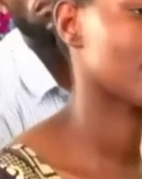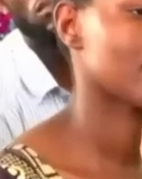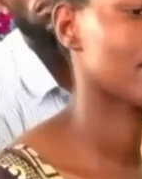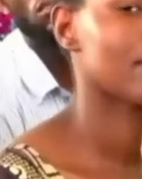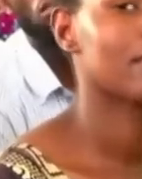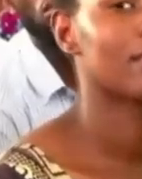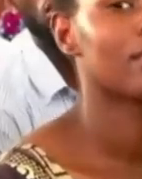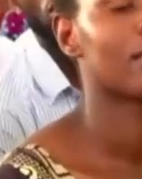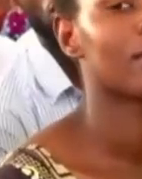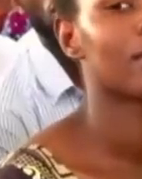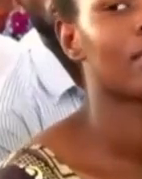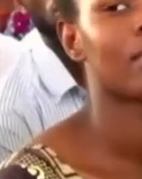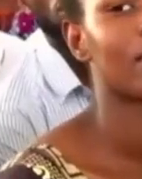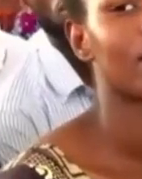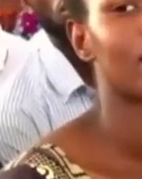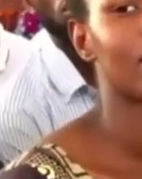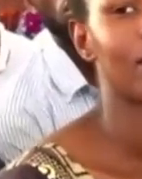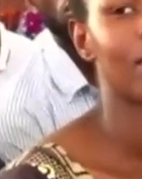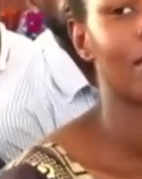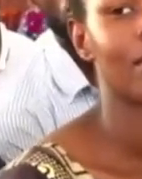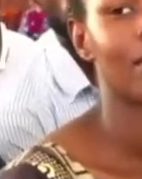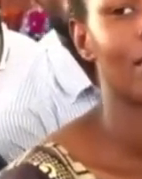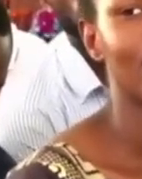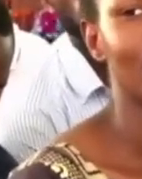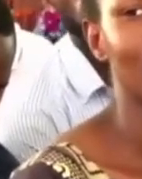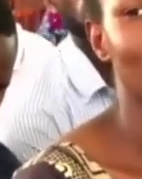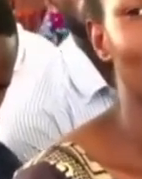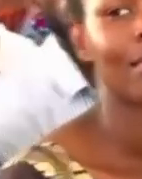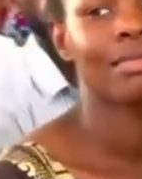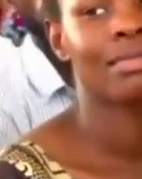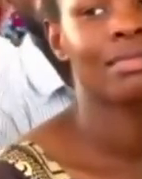Akanambia kesho tukutane Mlimani City.